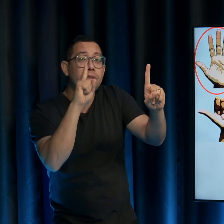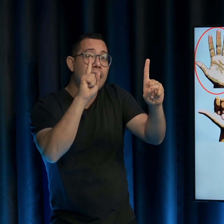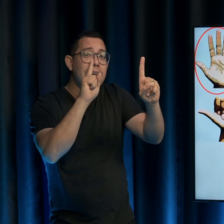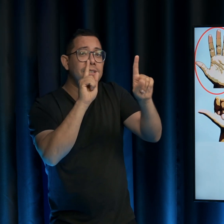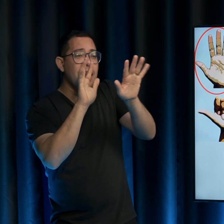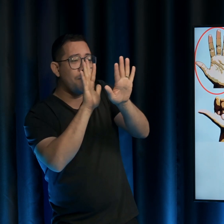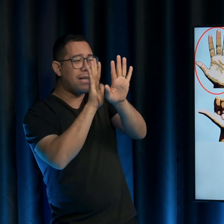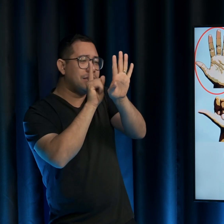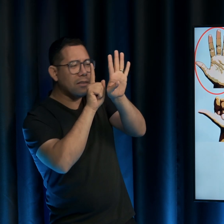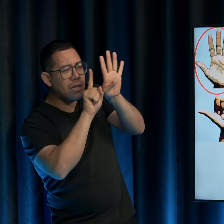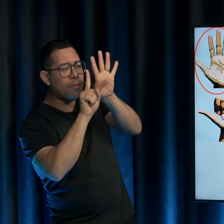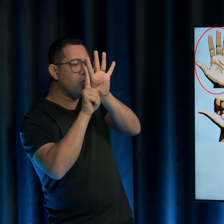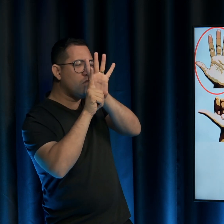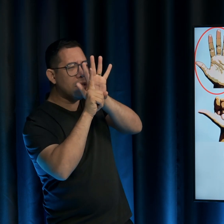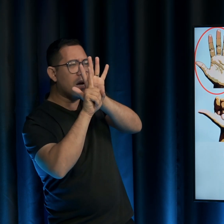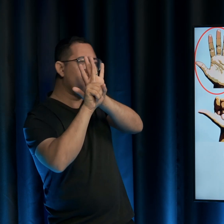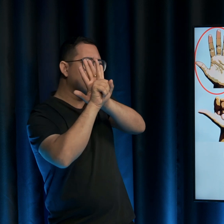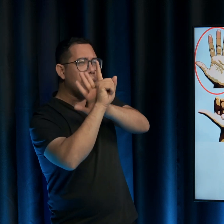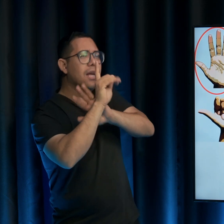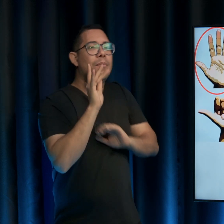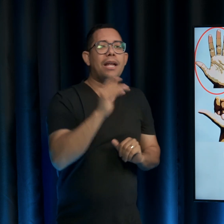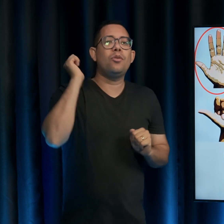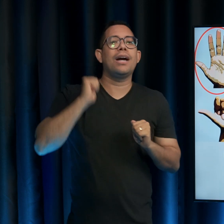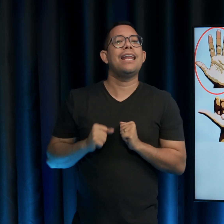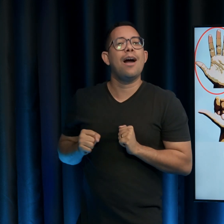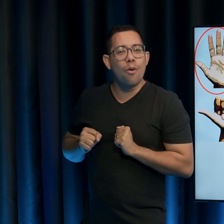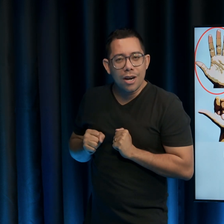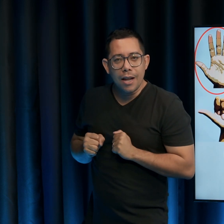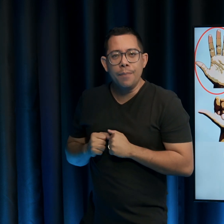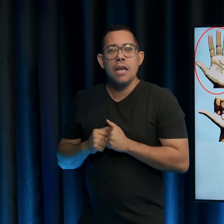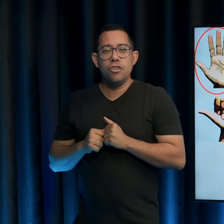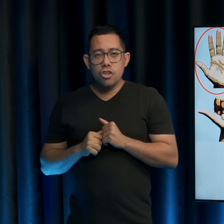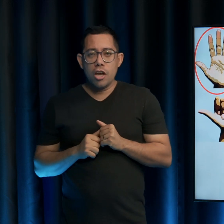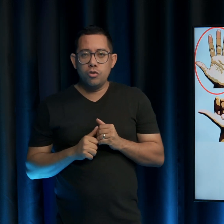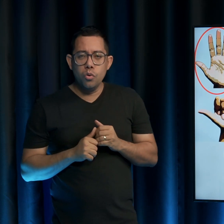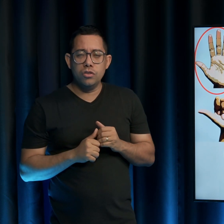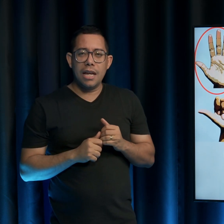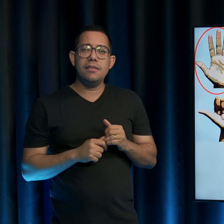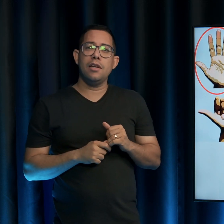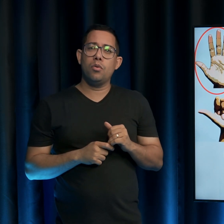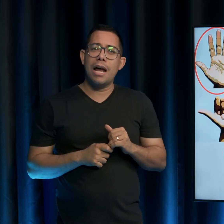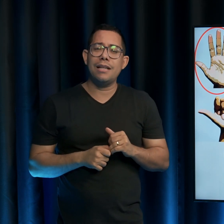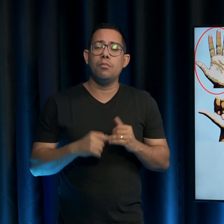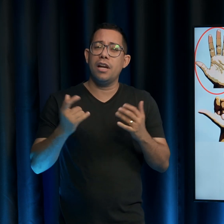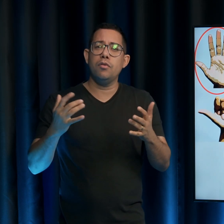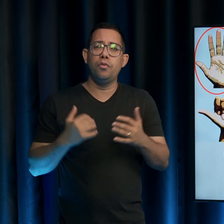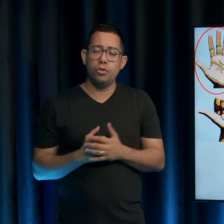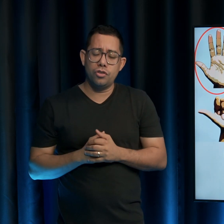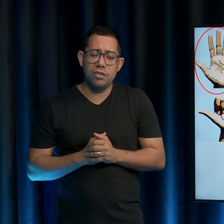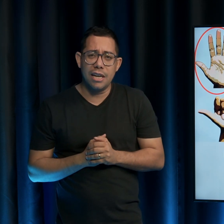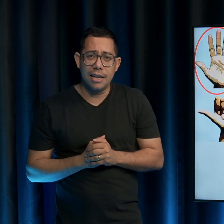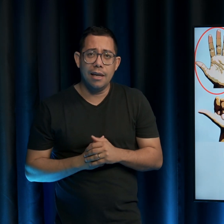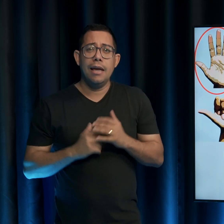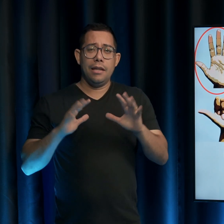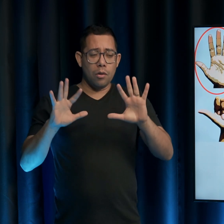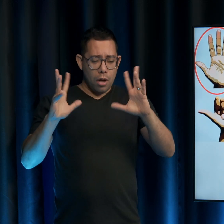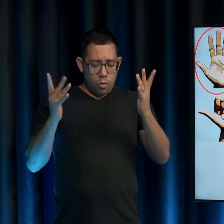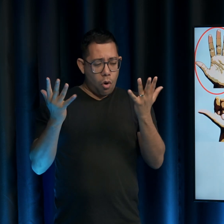trás, passando na multidão aqui, para tocar na orla de Jesus, né? E ser curada, a mulher do fluxo de sangue. Então, como